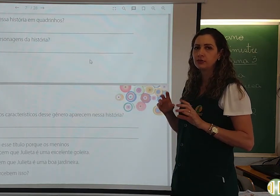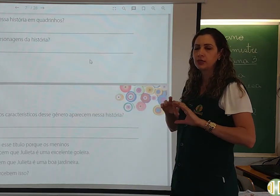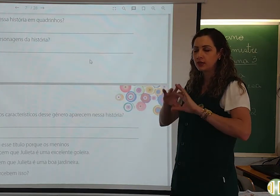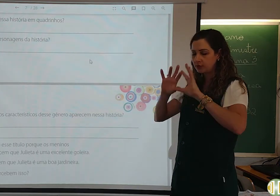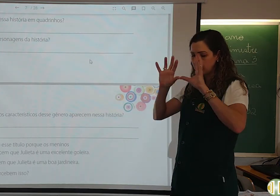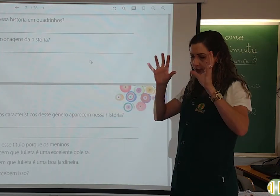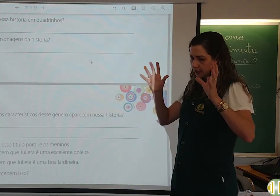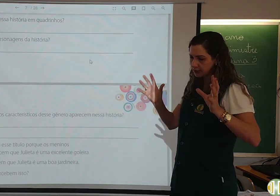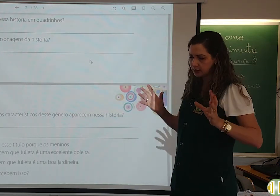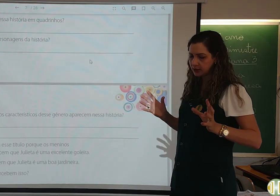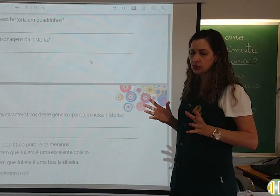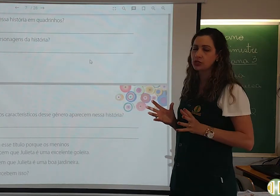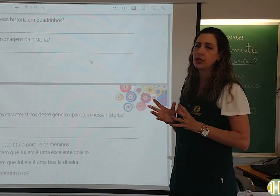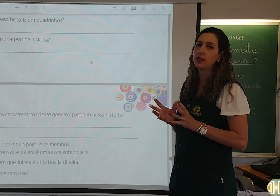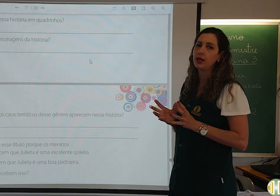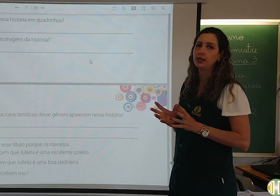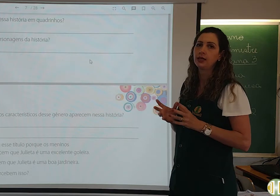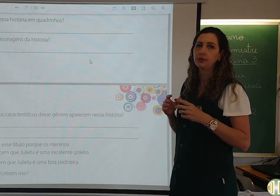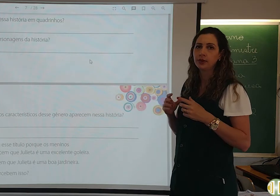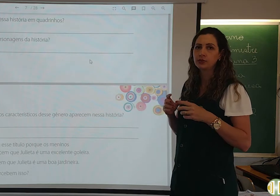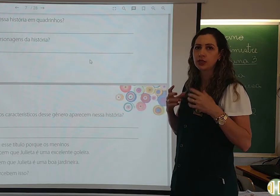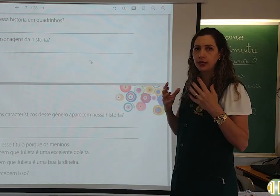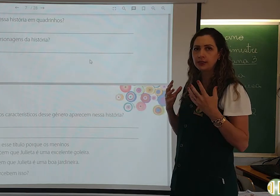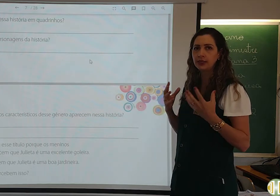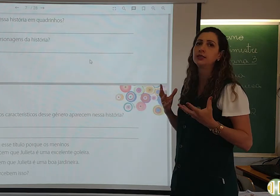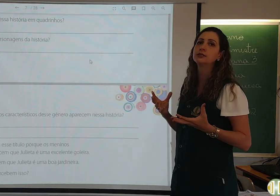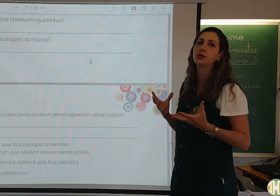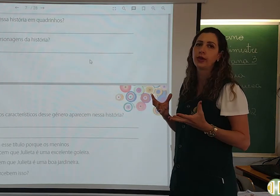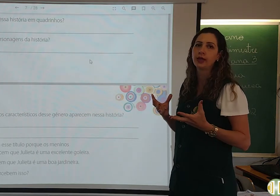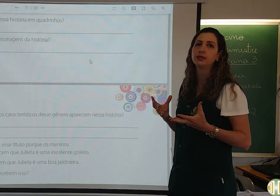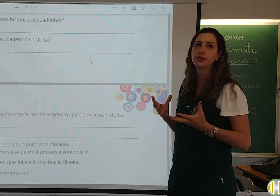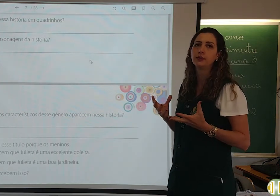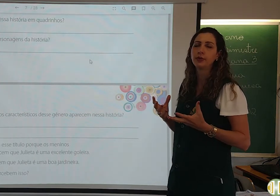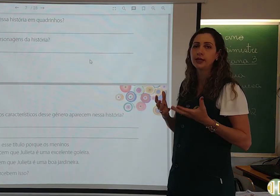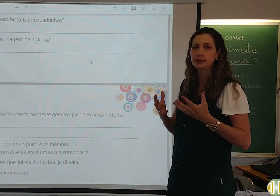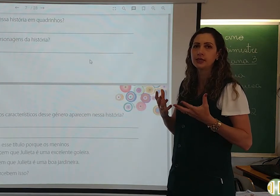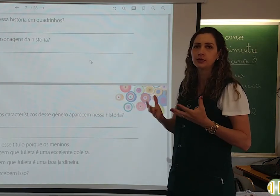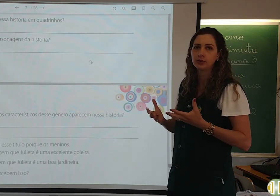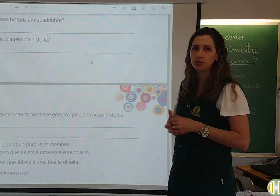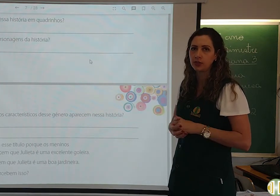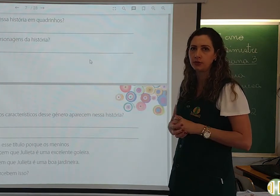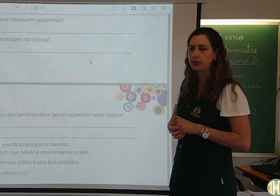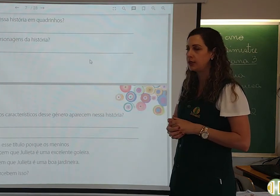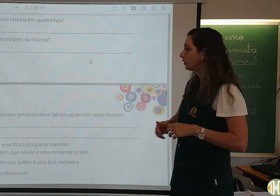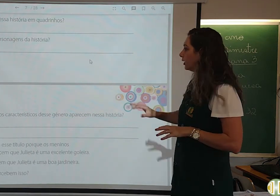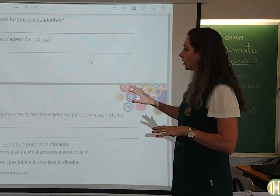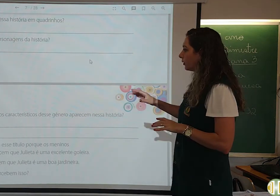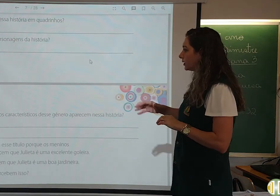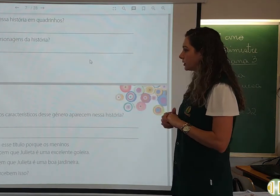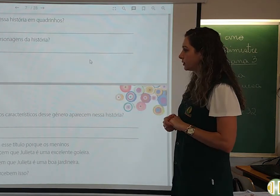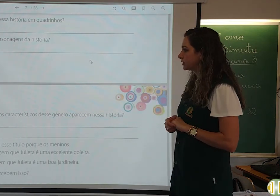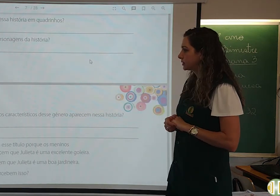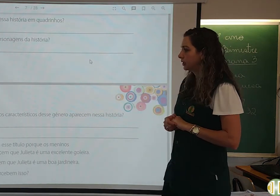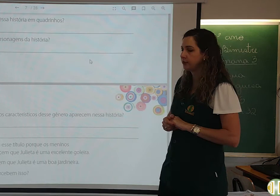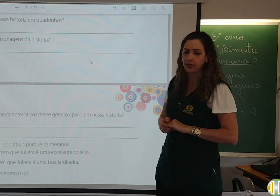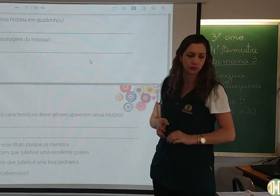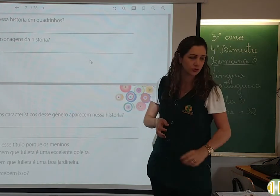quadrinhos têm uma característica lá, né? Elementos que caracterizam ela, né? Para ser uma história em quadrinho. Quais são esses